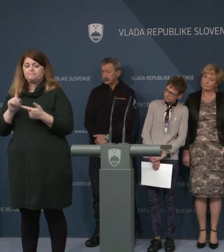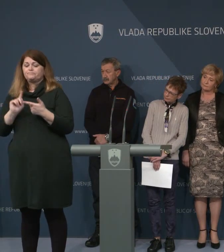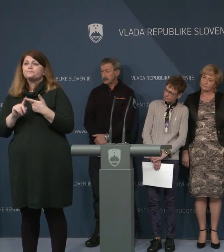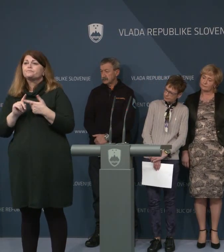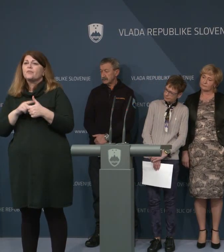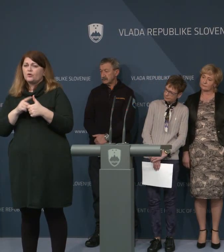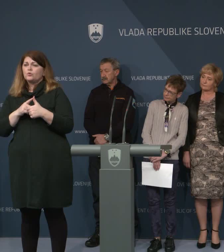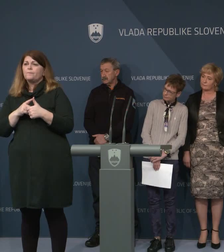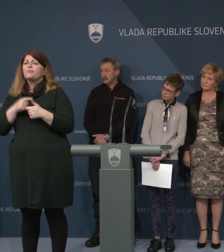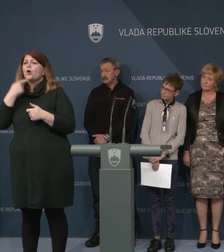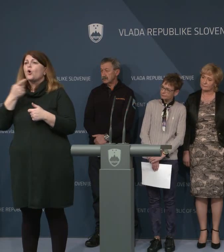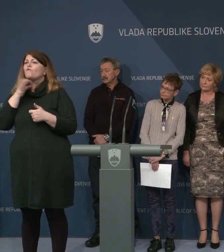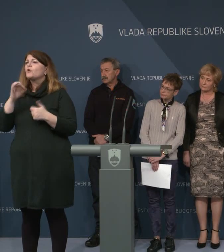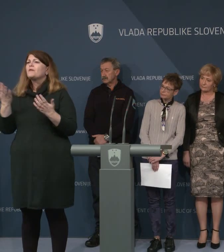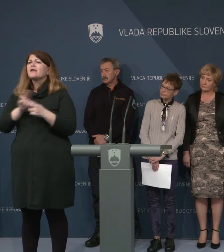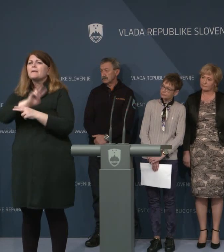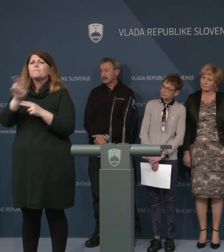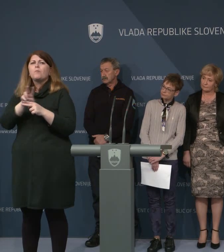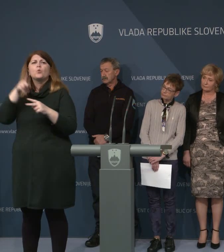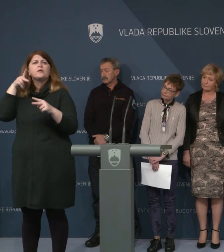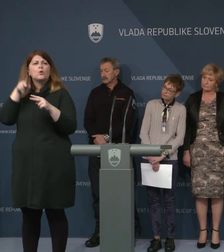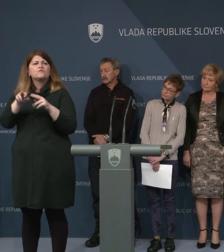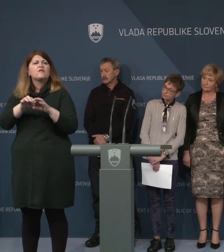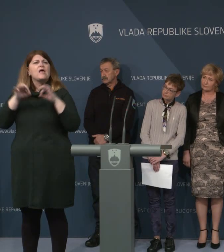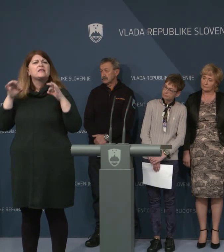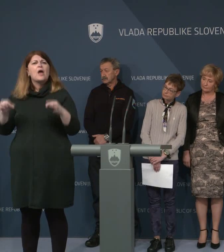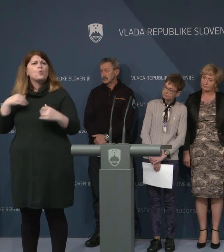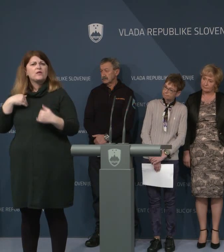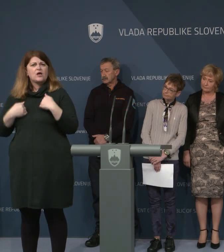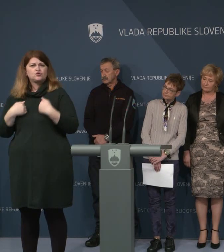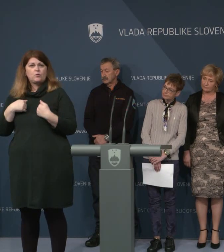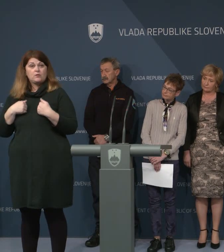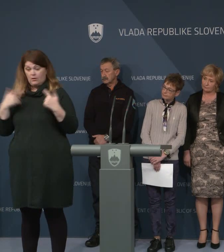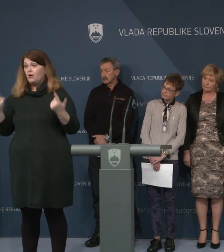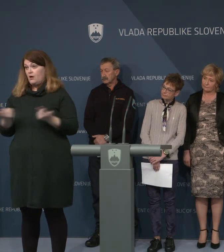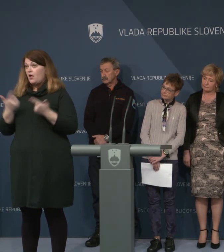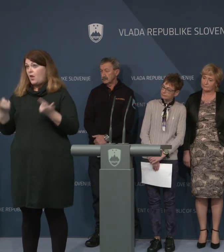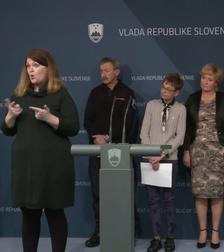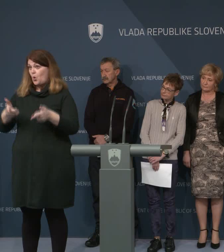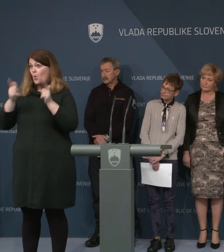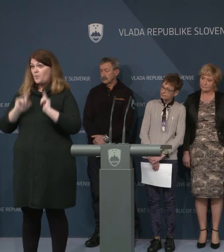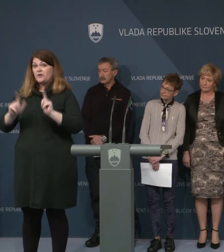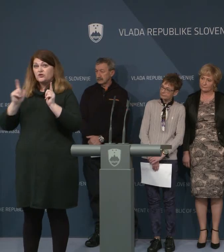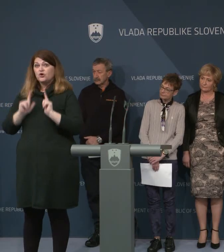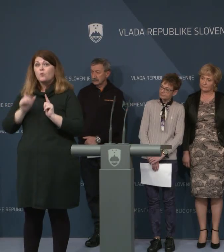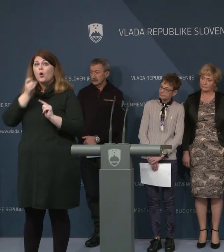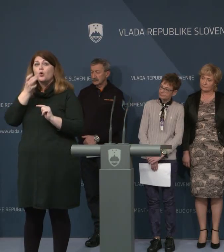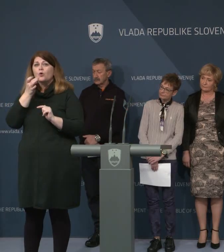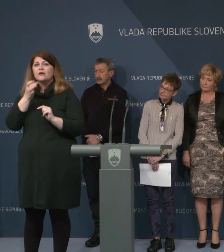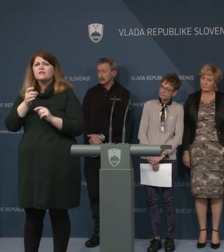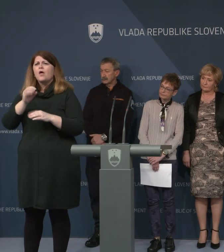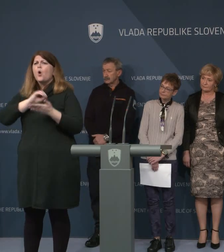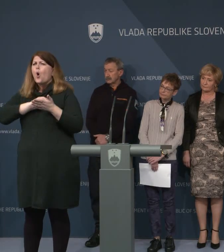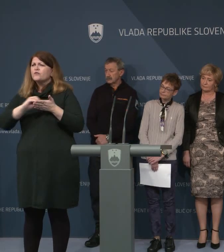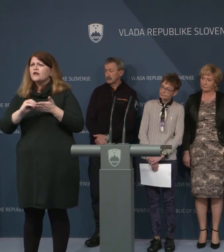stvar so pa potem, govorimo o neki popolni ukinitvi javnega življenja. Lahko torej pričakujemo konkretno